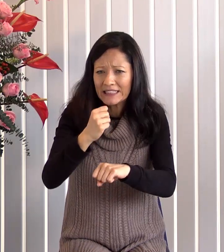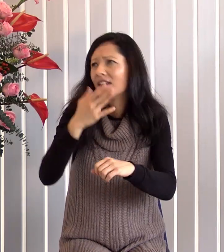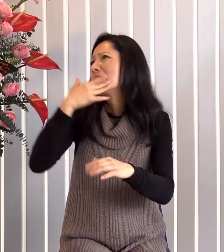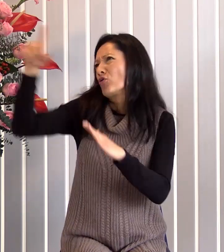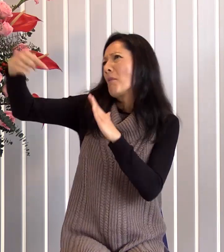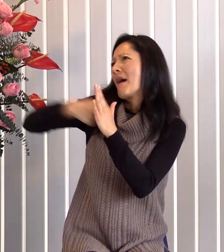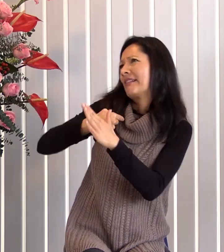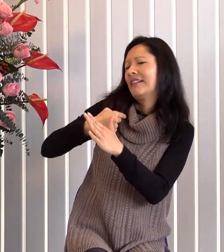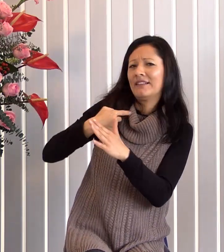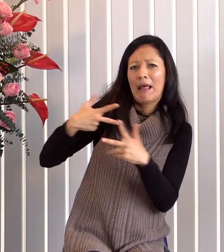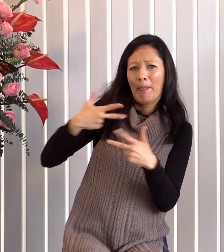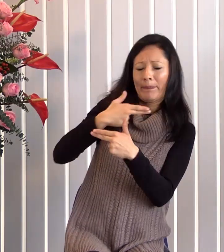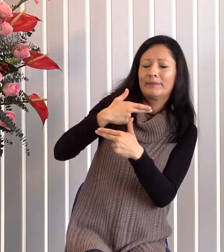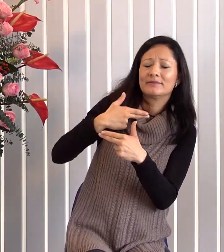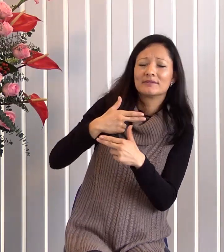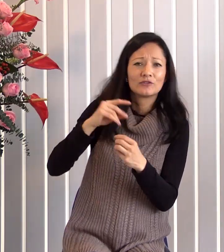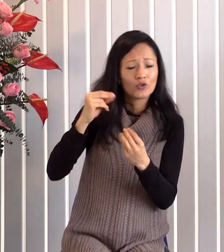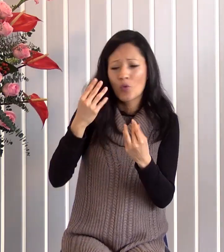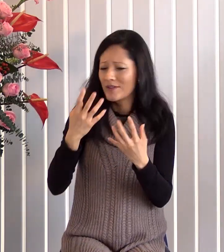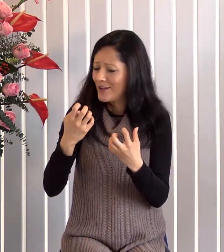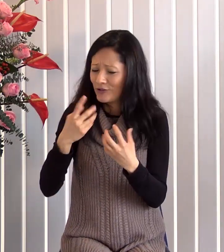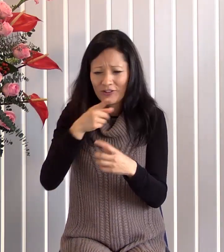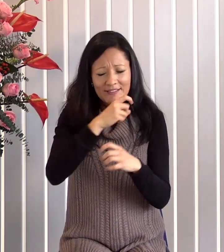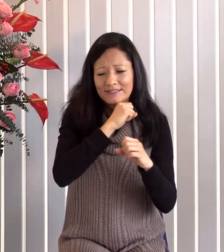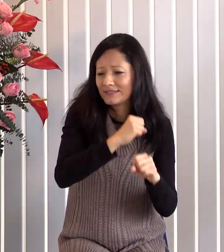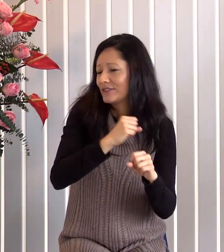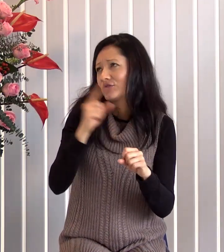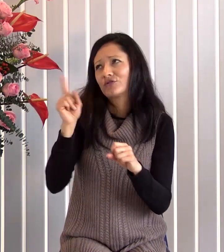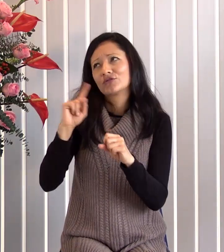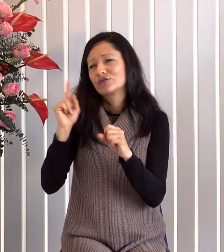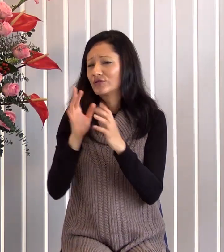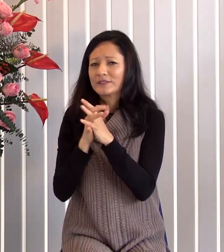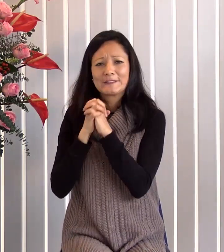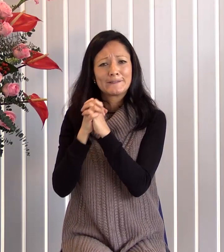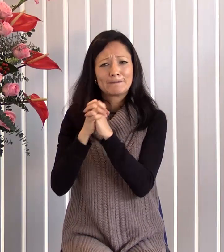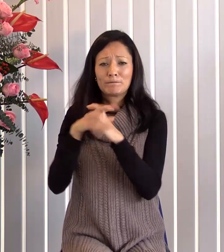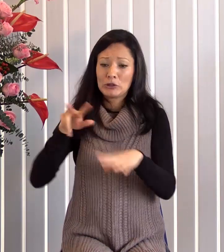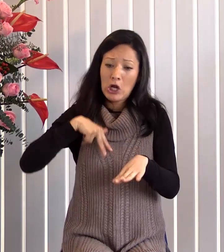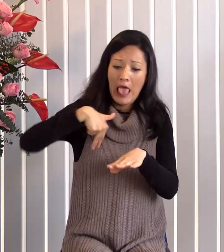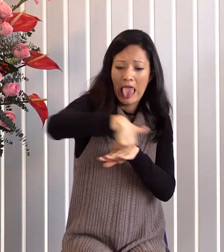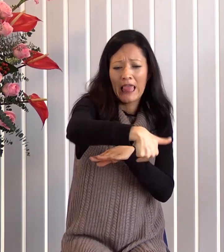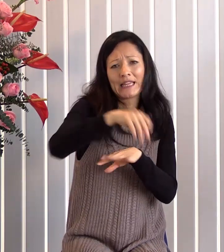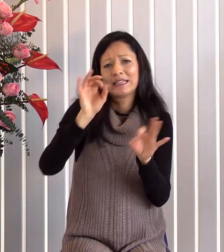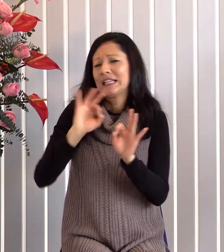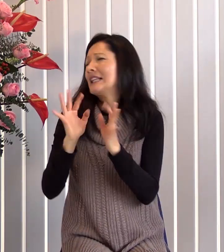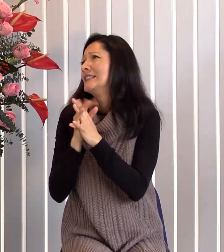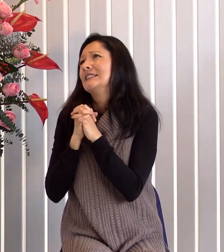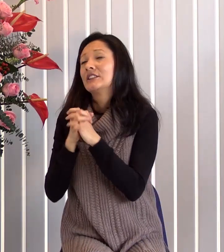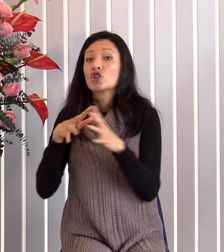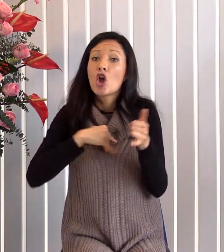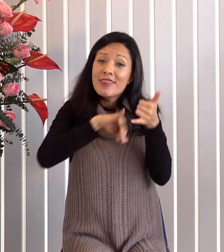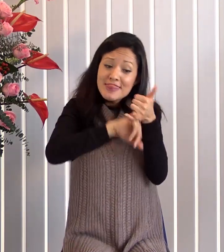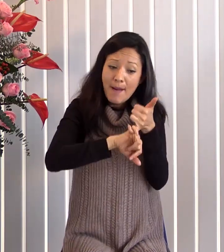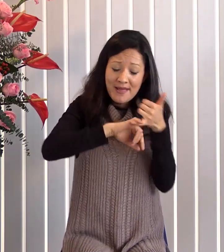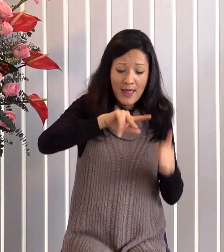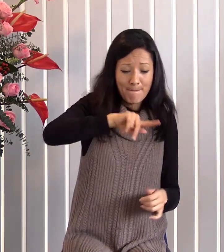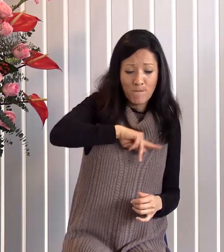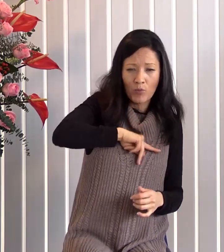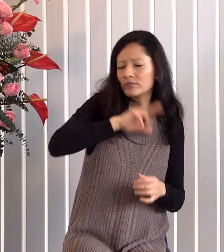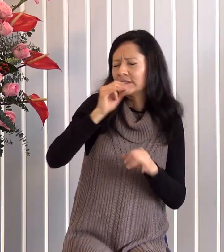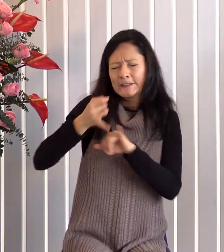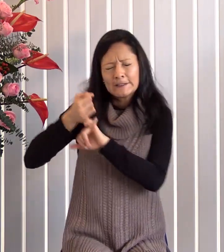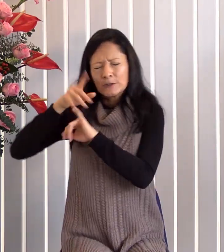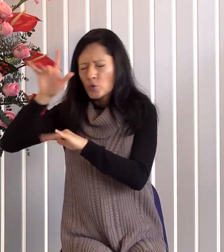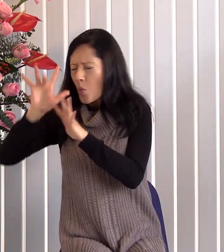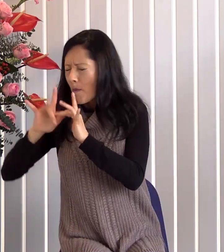sea, córtame. No me metas en tentación, no me dejes caer. Señor, que yo no dependa de mí, que dependa de